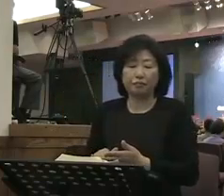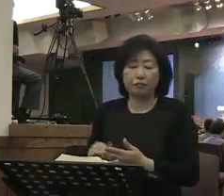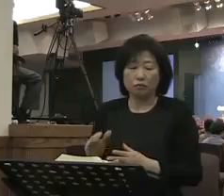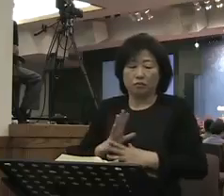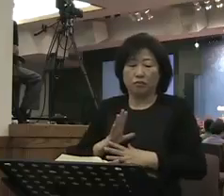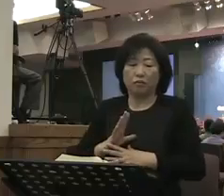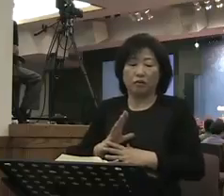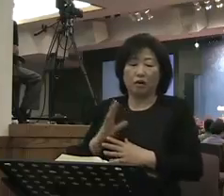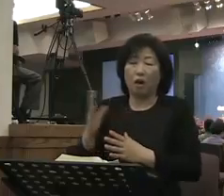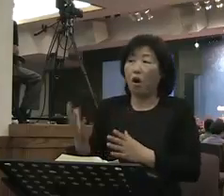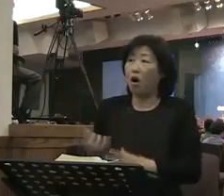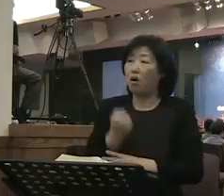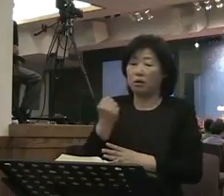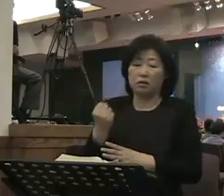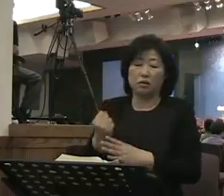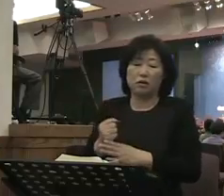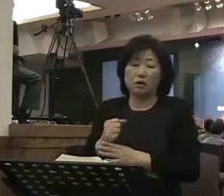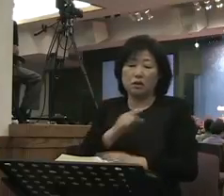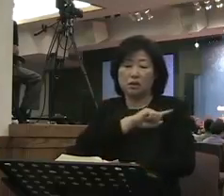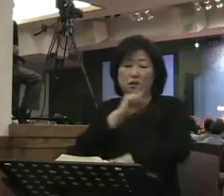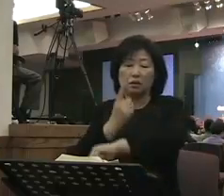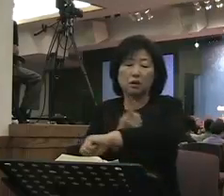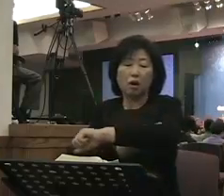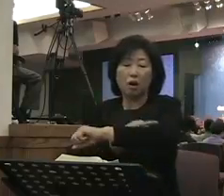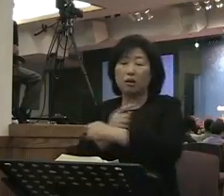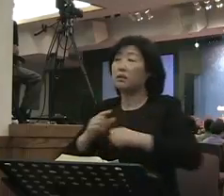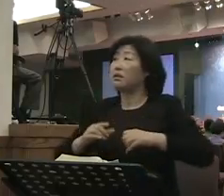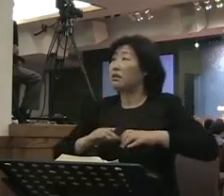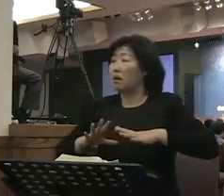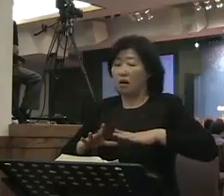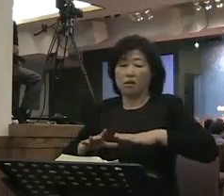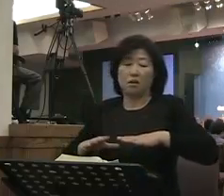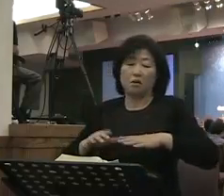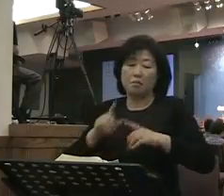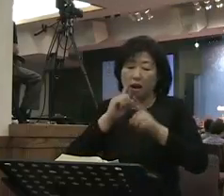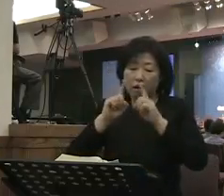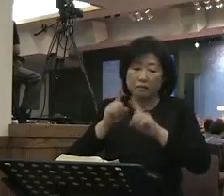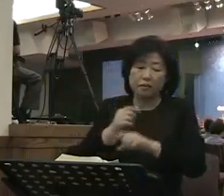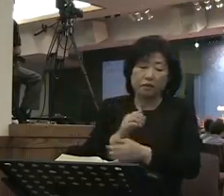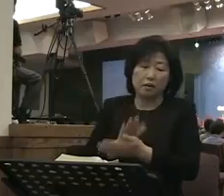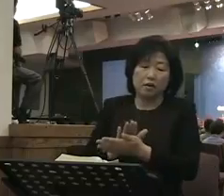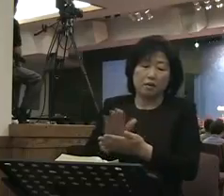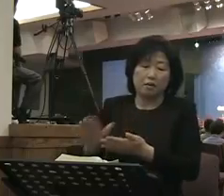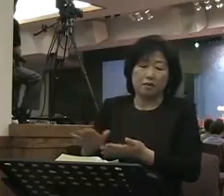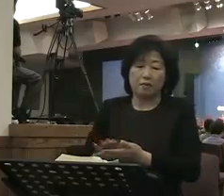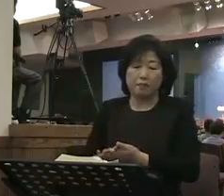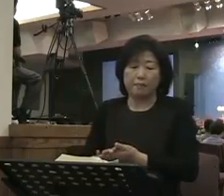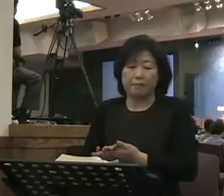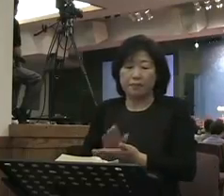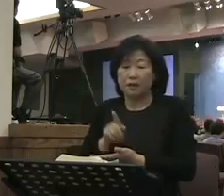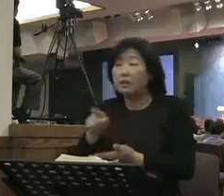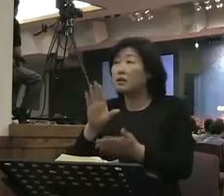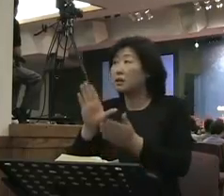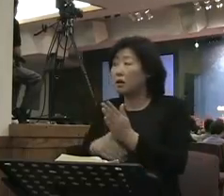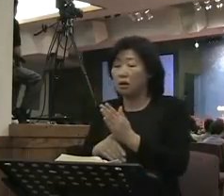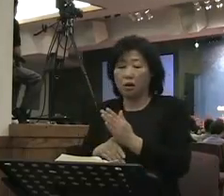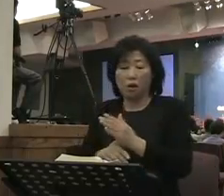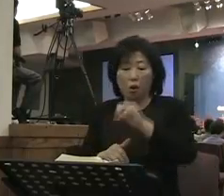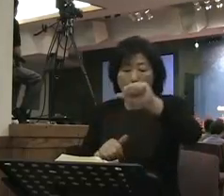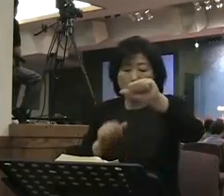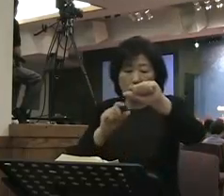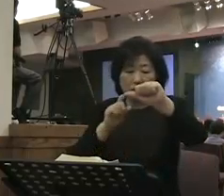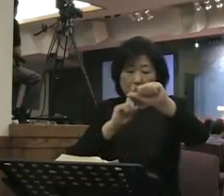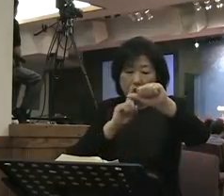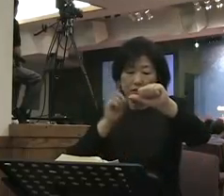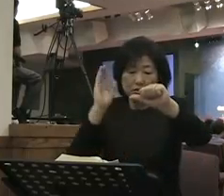놀라운 성취와 우리의 능력을 자랑하자는 말입니다. 바로 그때 5절